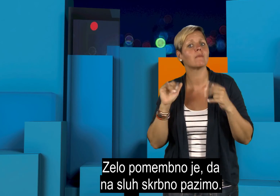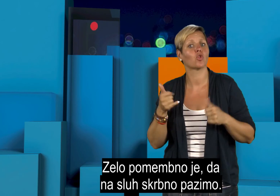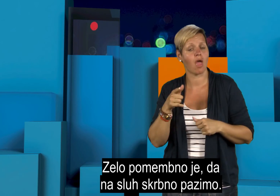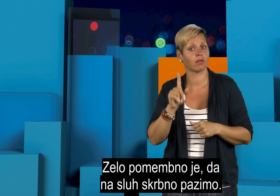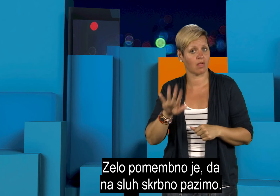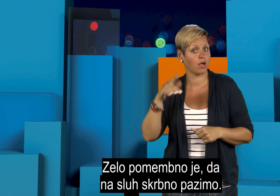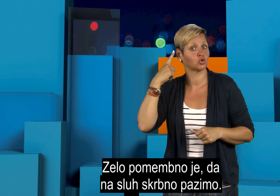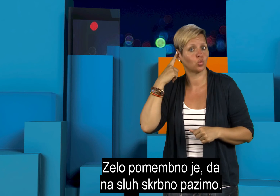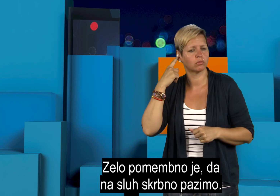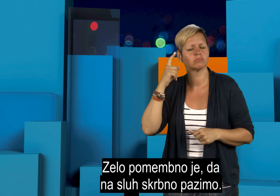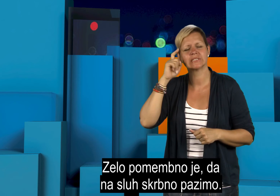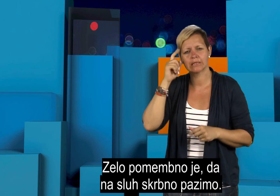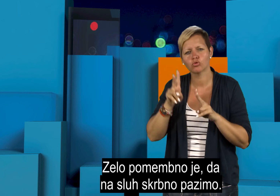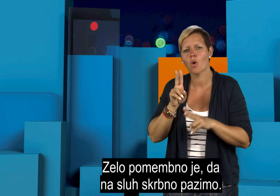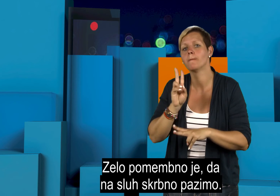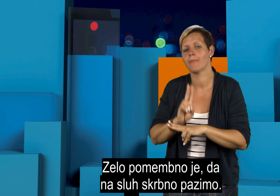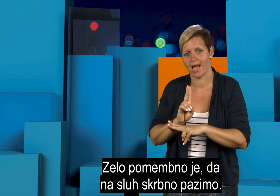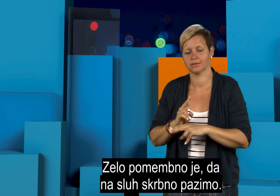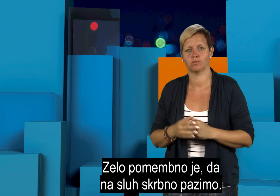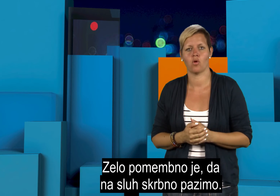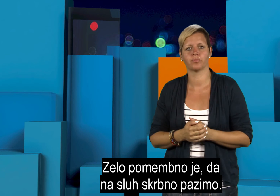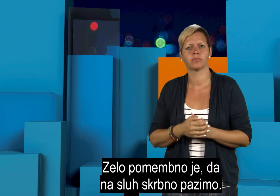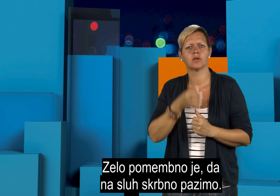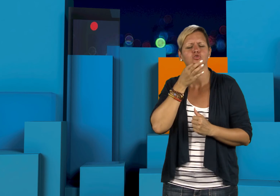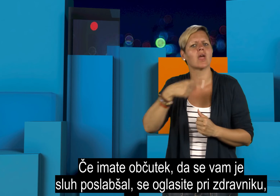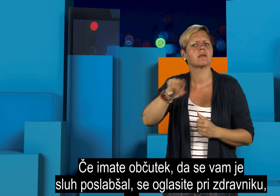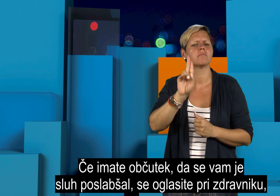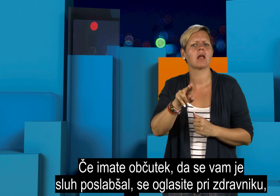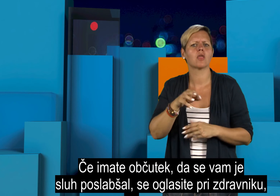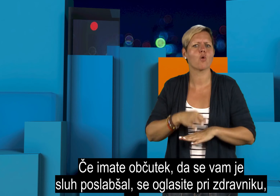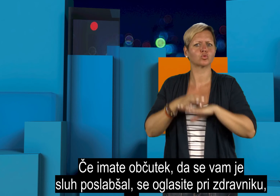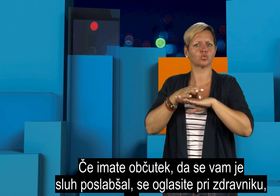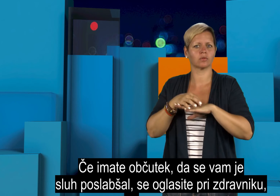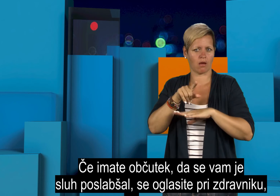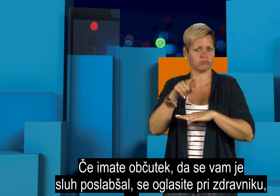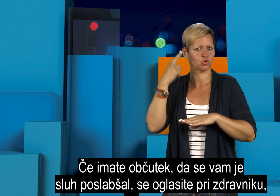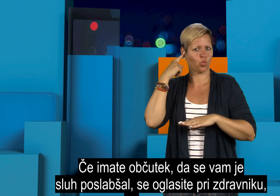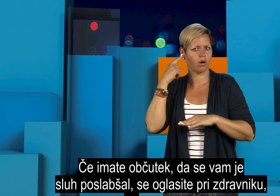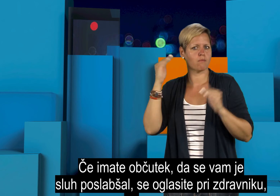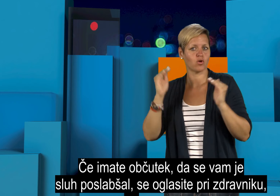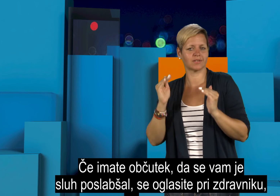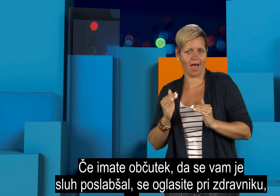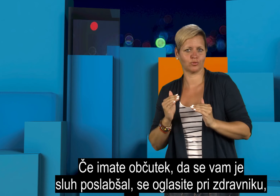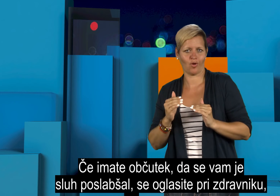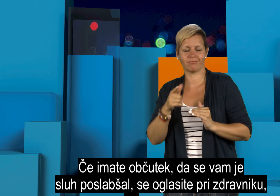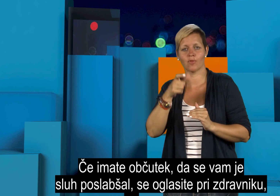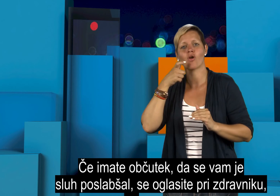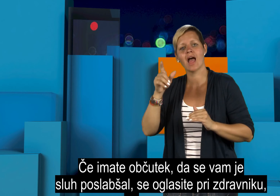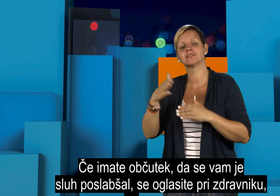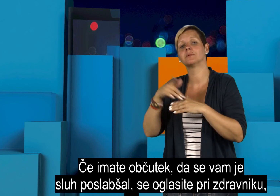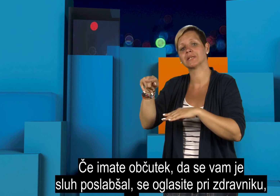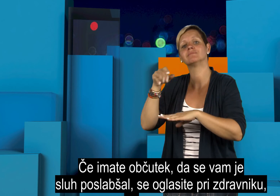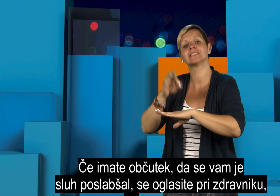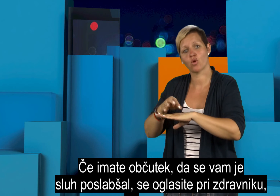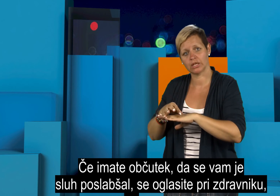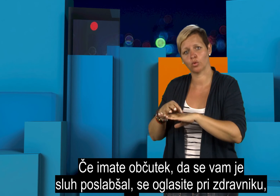Zelo pomembno je, da na sluh skrbno pazimo. Če imate občutek, da se vam je sluh poslabšal, se oglasite pri